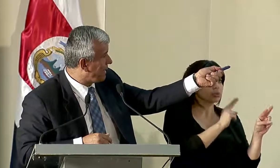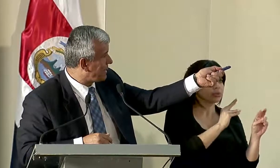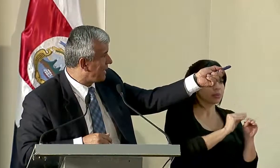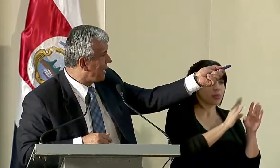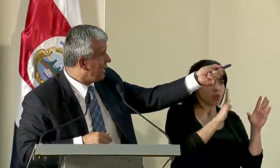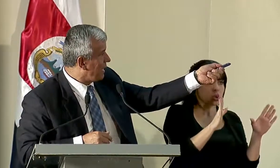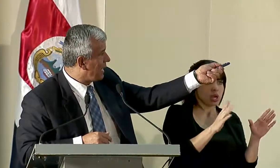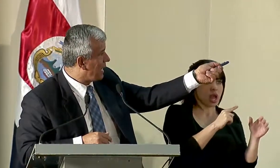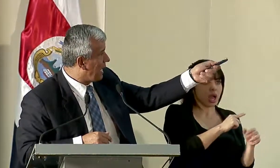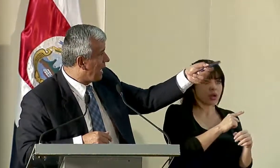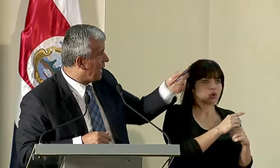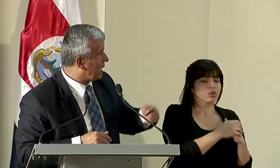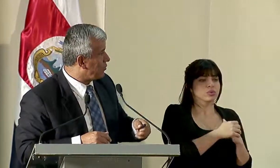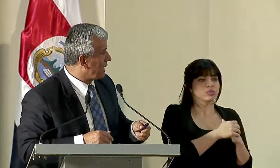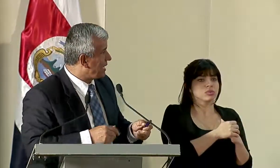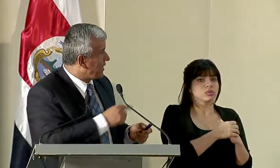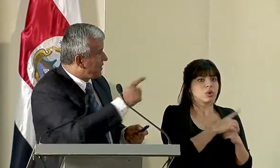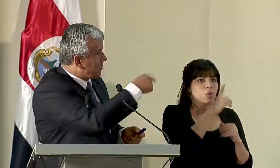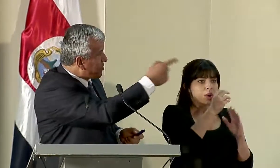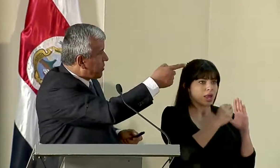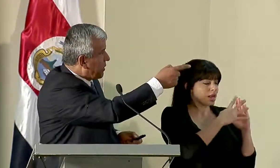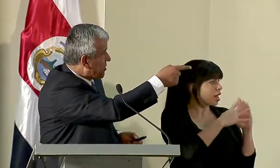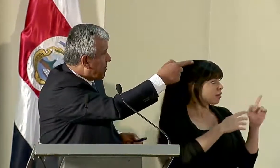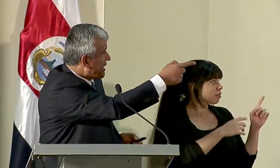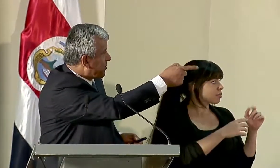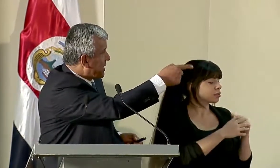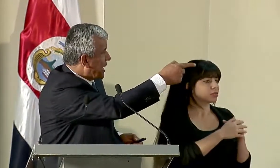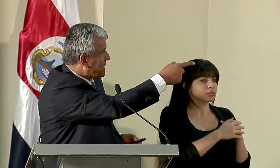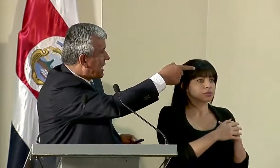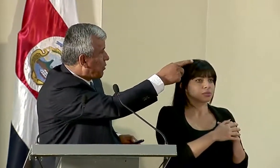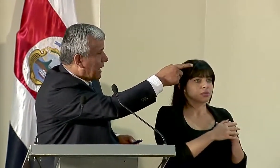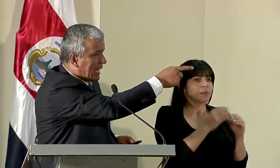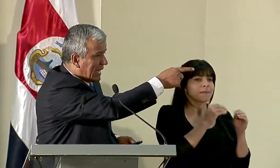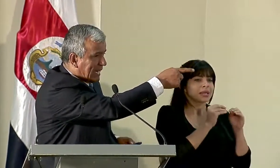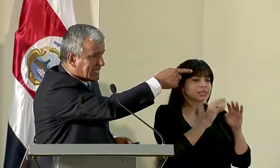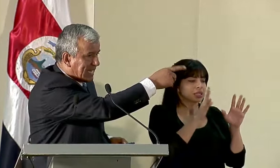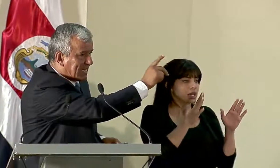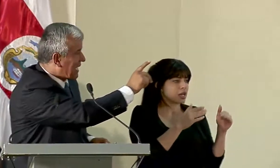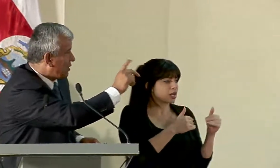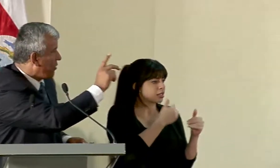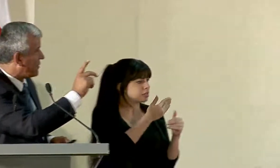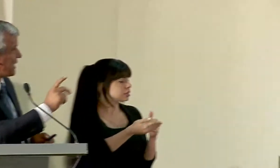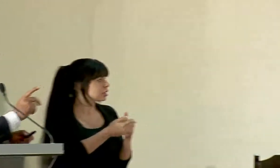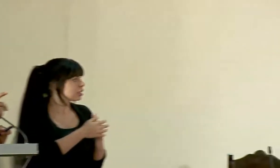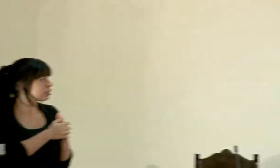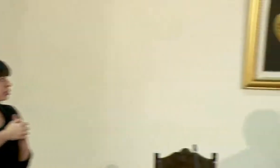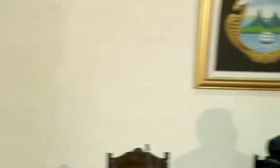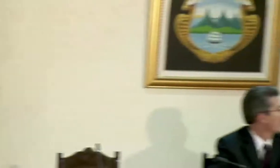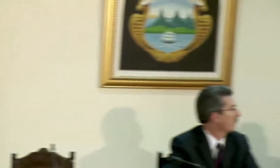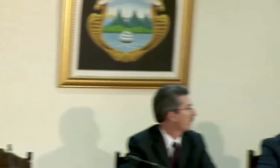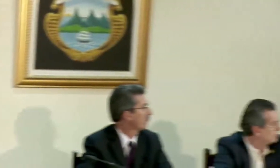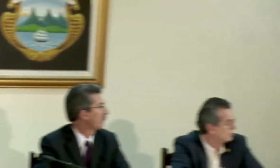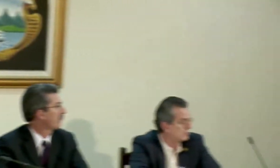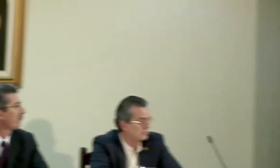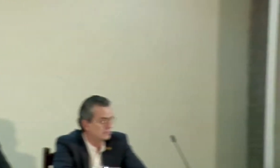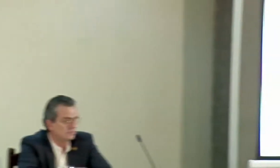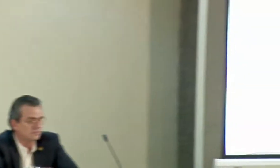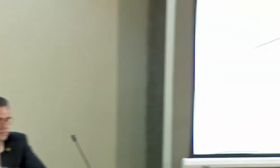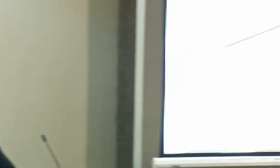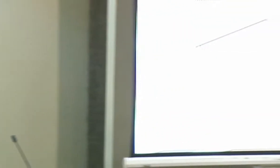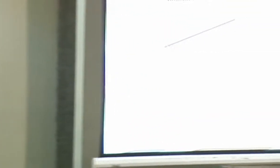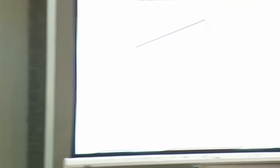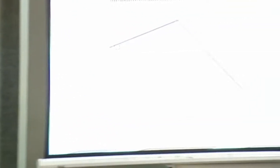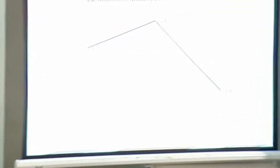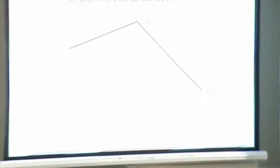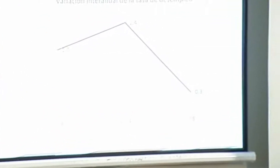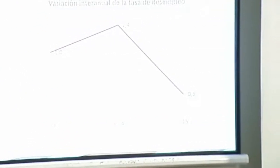muy claramente en una de las gráficas? Queda más claro, en la siguiente queda todavía más claro. Es decir, esa era la tendencia.